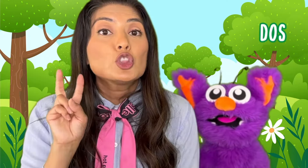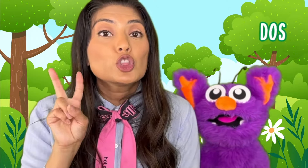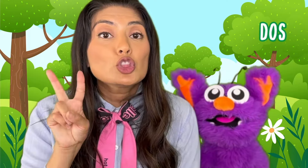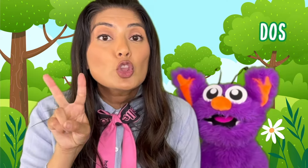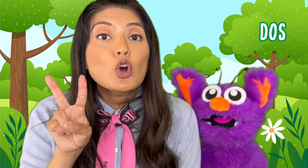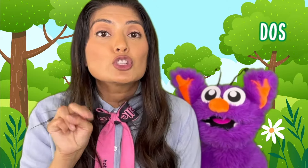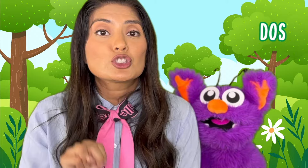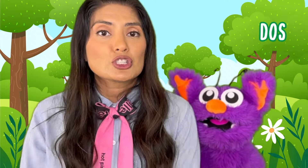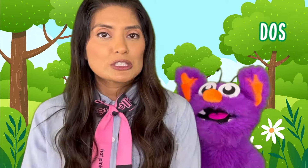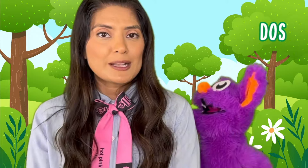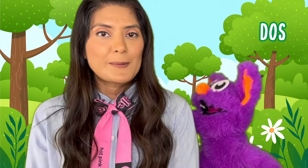Dos.